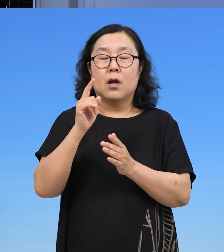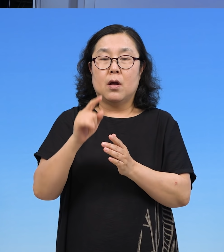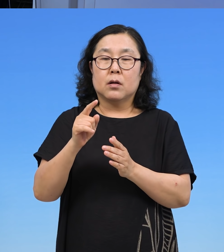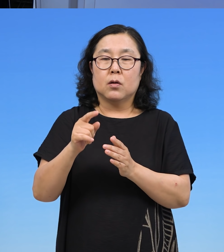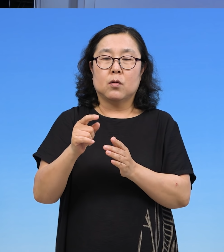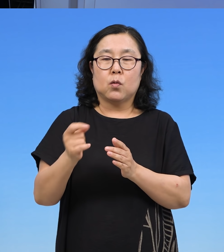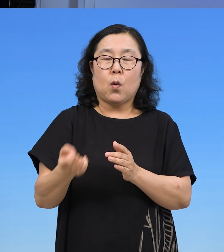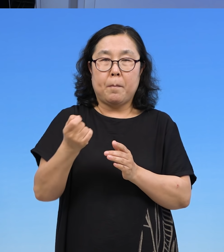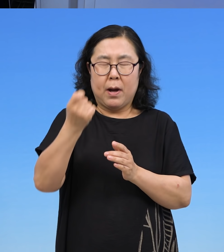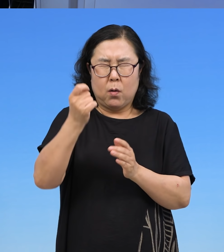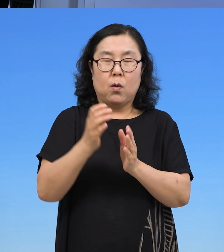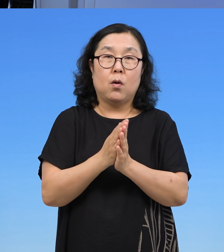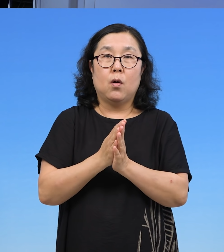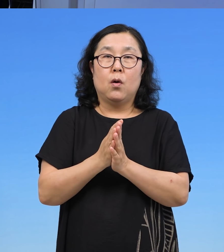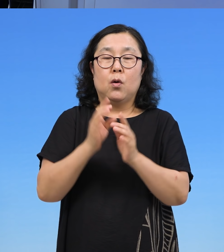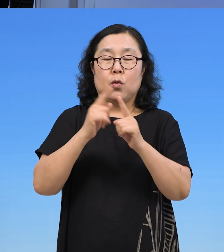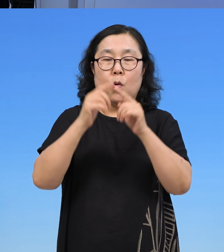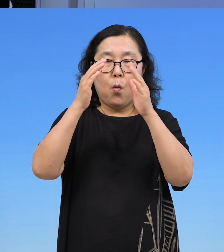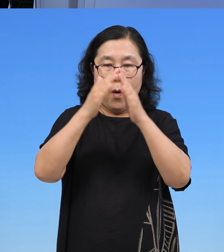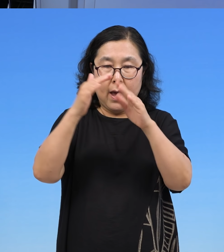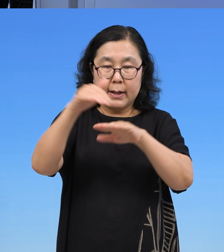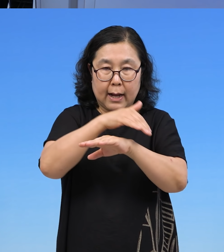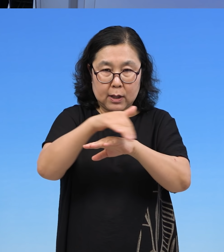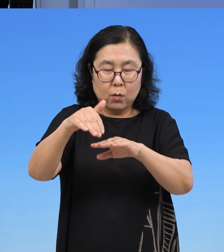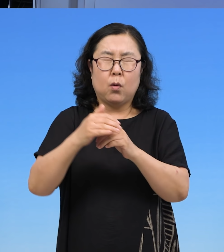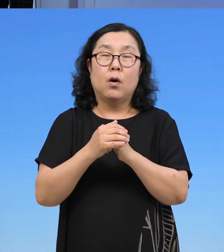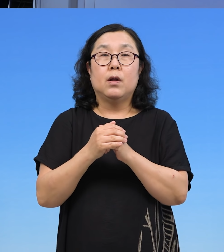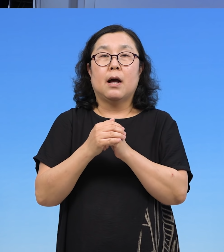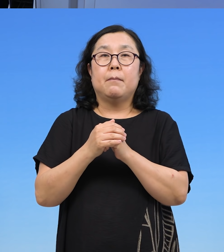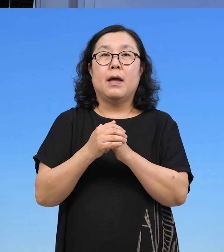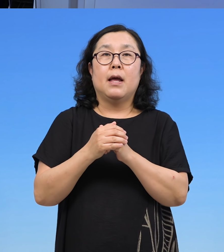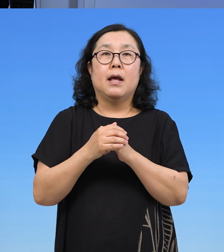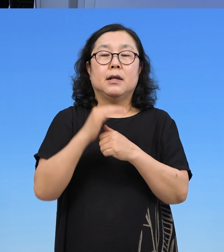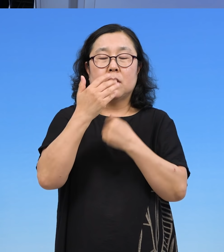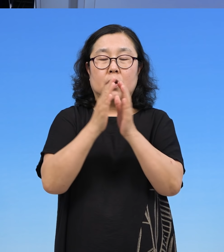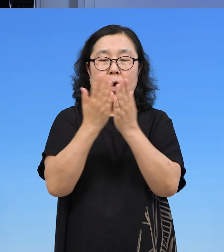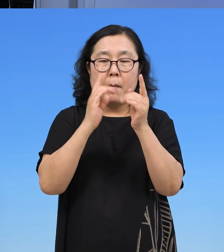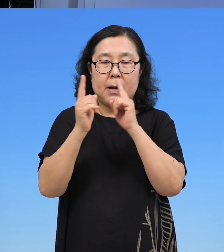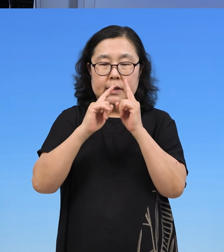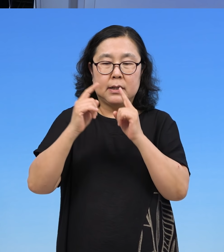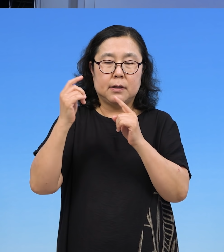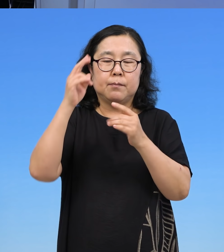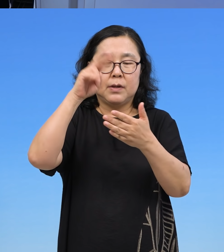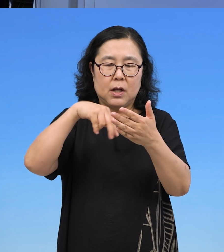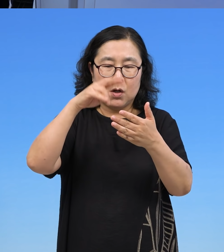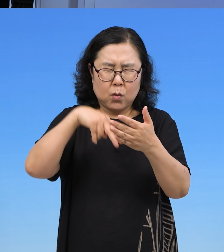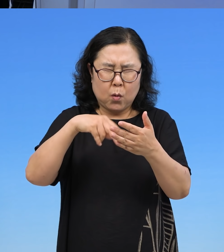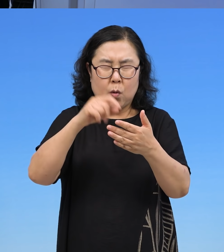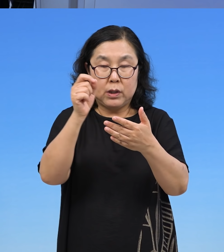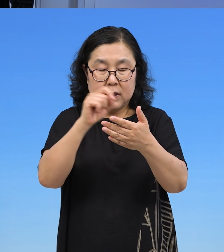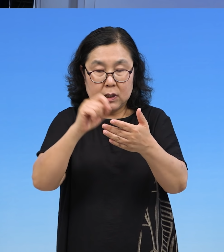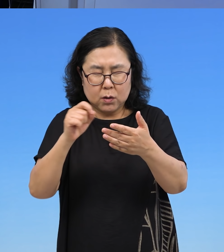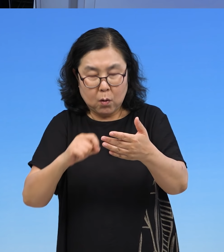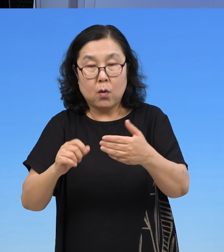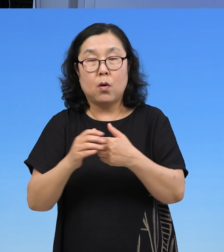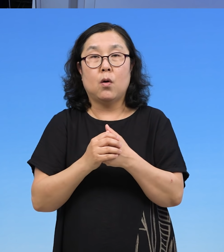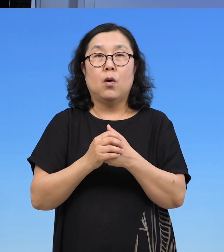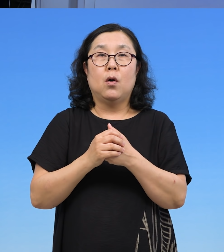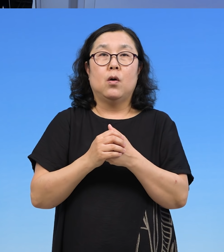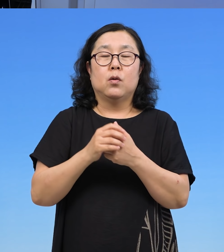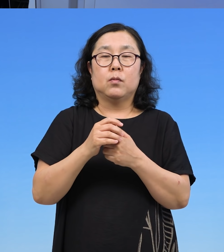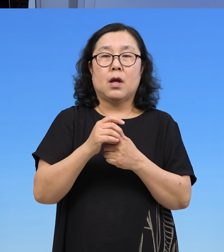교회에 달려왔고 드라마 바이블로 성경을 읽고 또 읽고 쓰고 또 쓰고 성경이